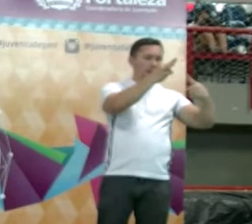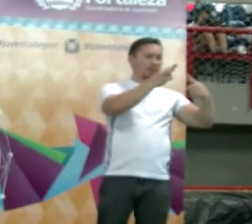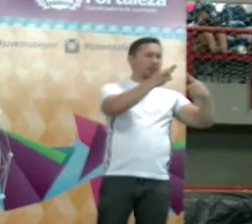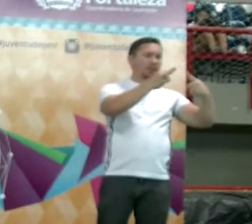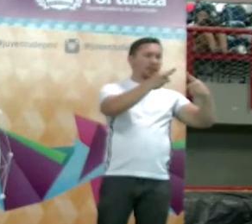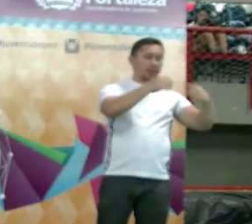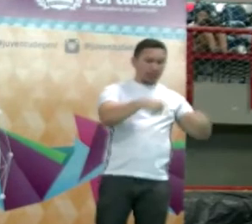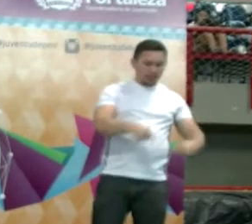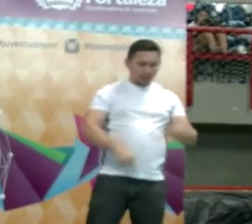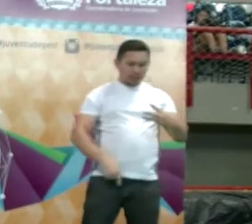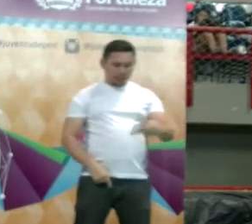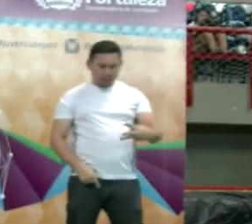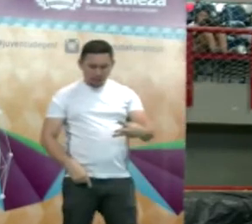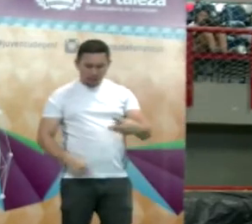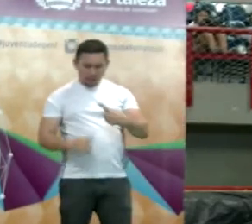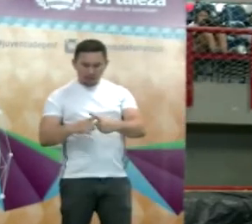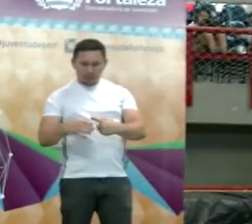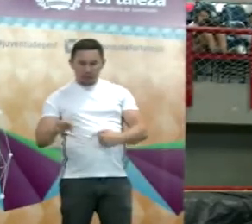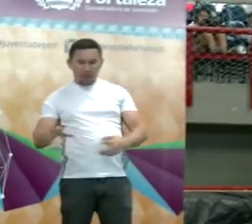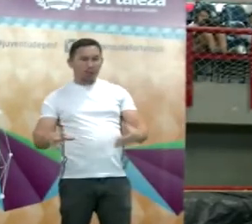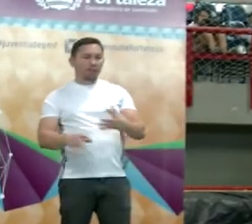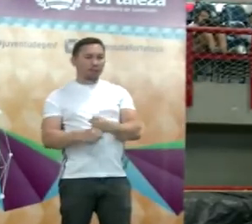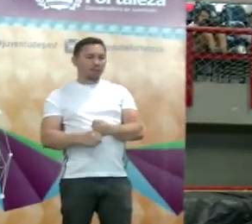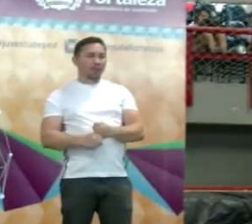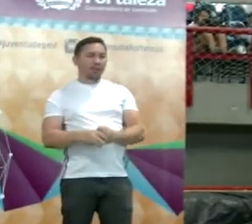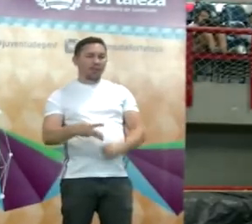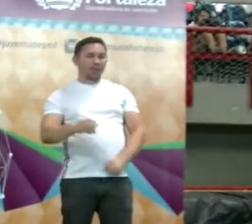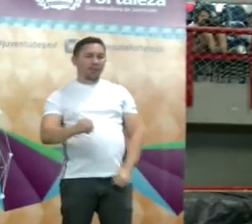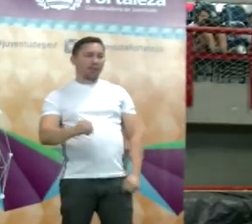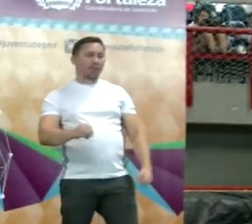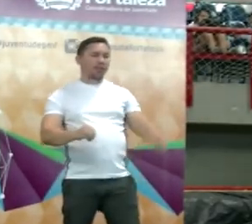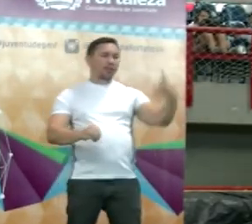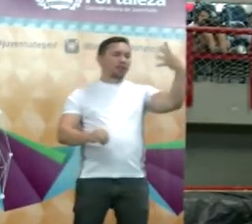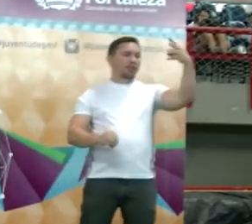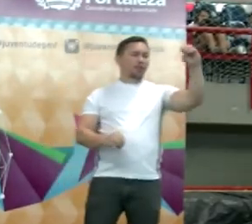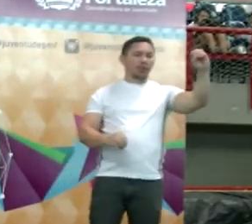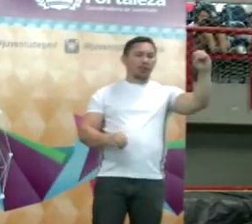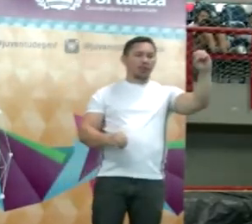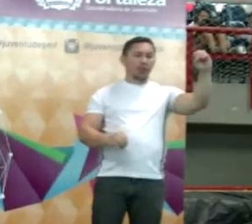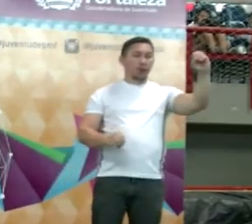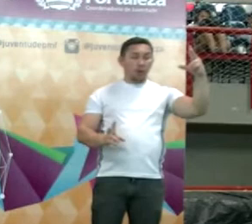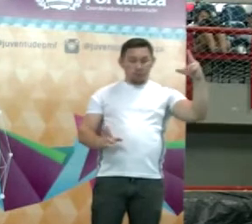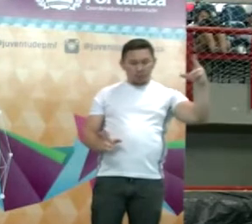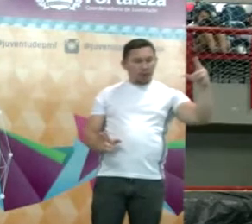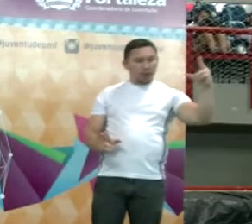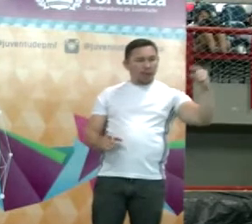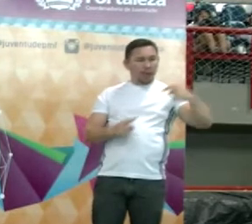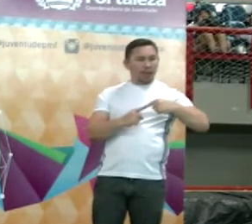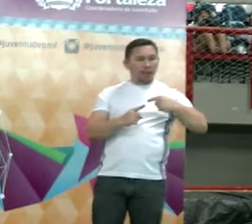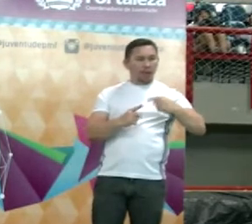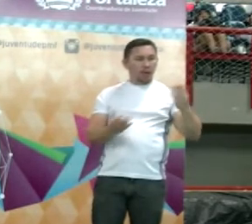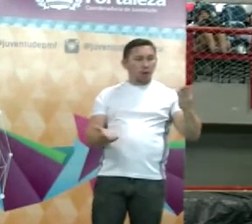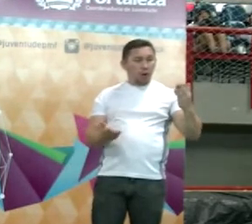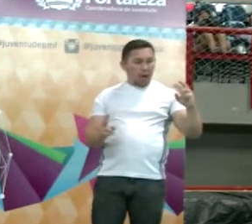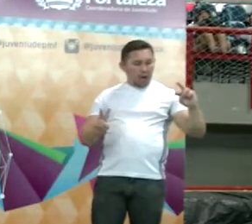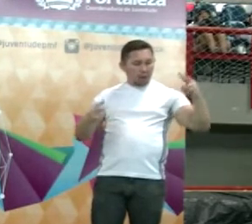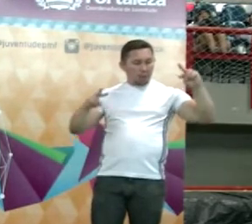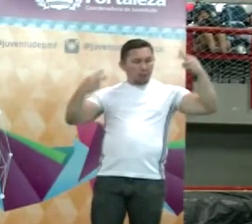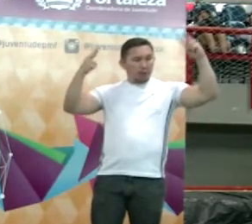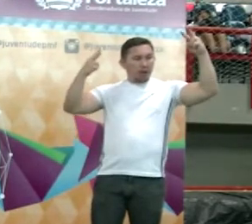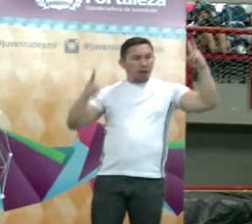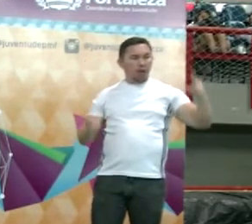Rapaz, isso aí vai dar um jeito muito legal também de eu trabalhar essa questão a partir de agora. Se o cara chega para mim e fala o seguinte,